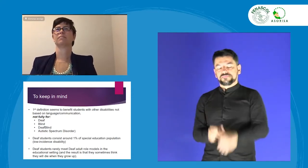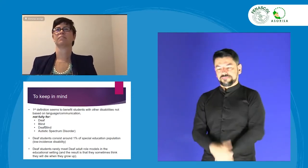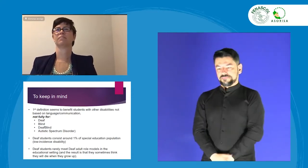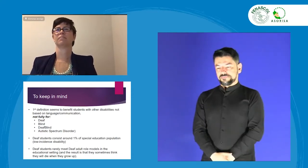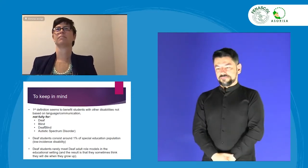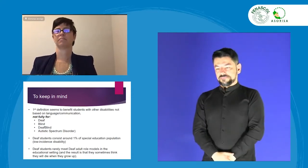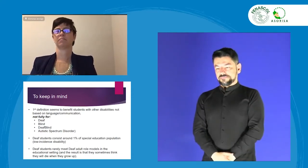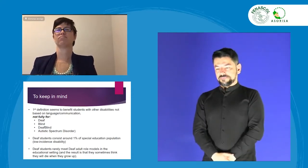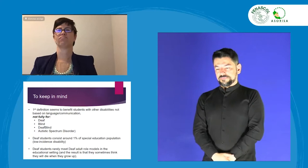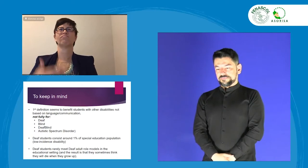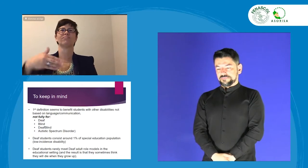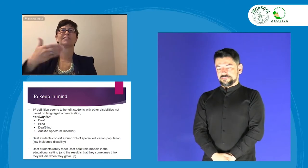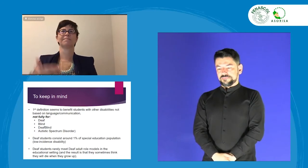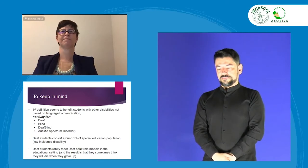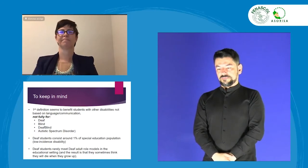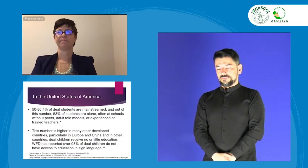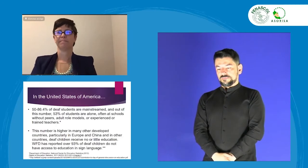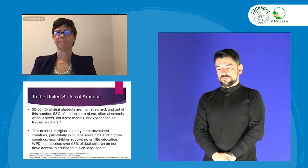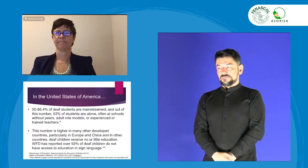Siguiente.